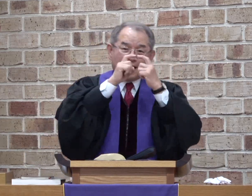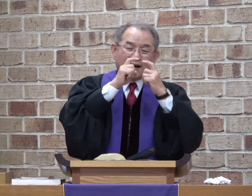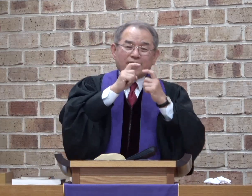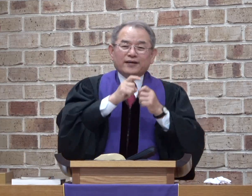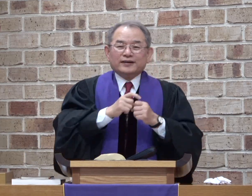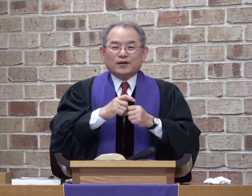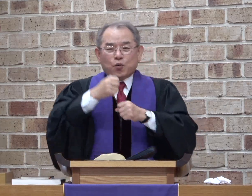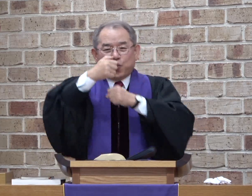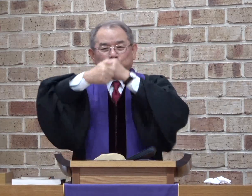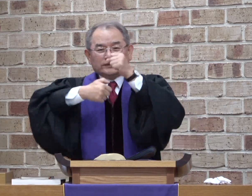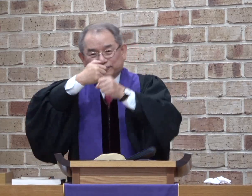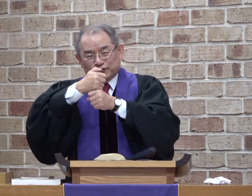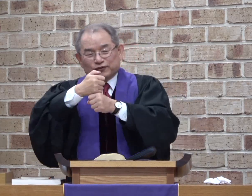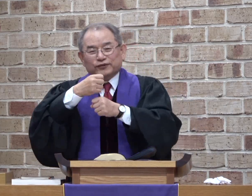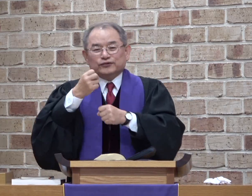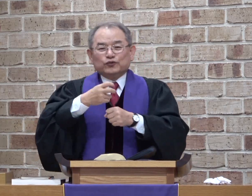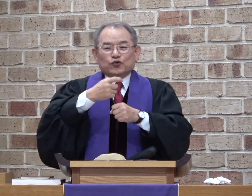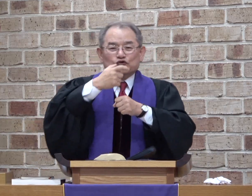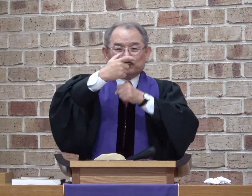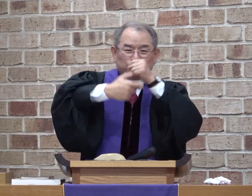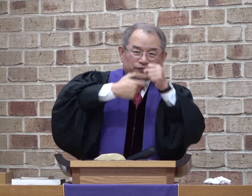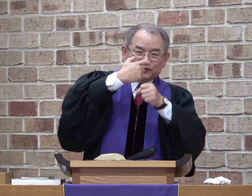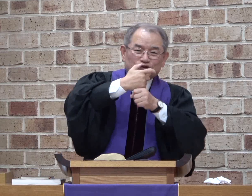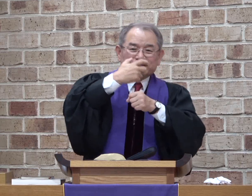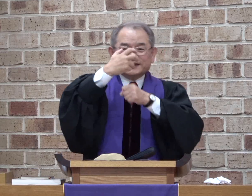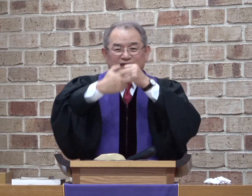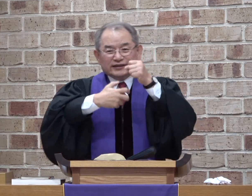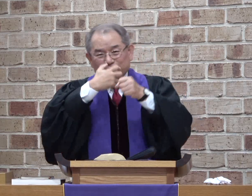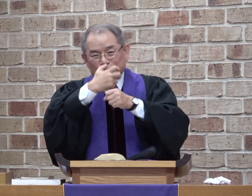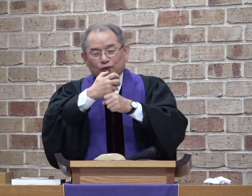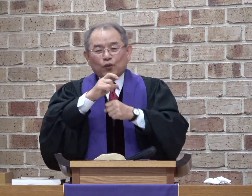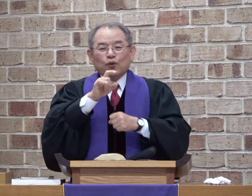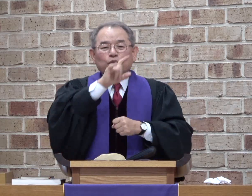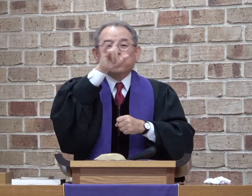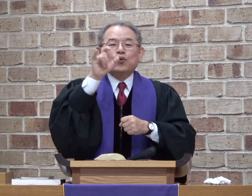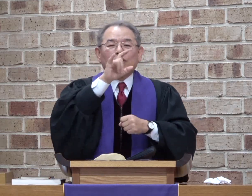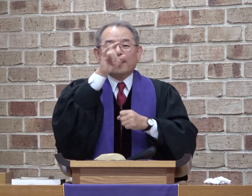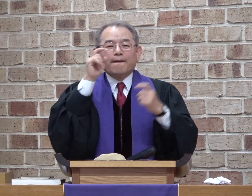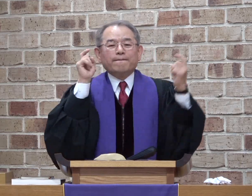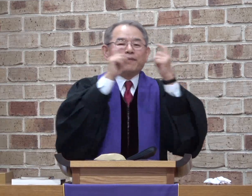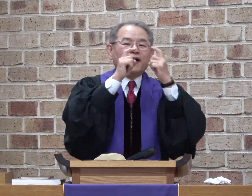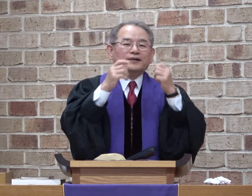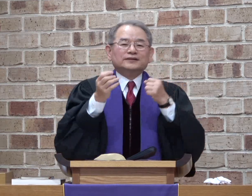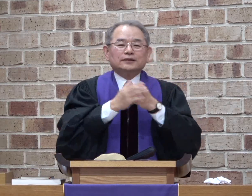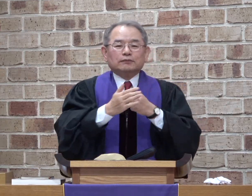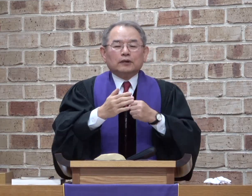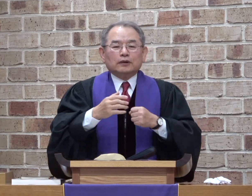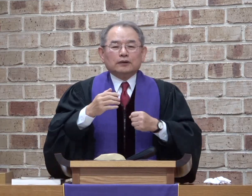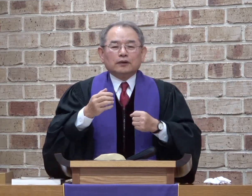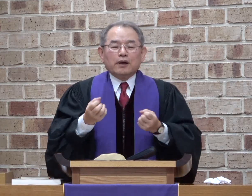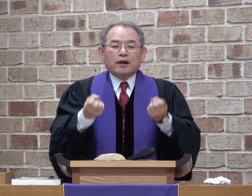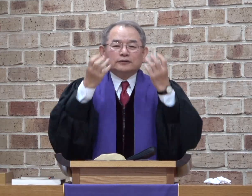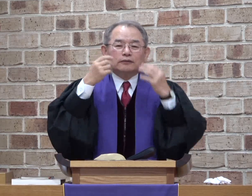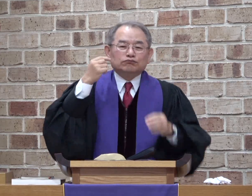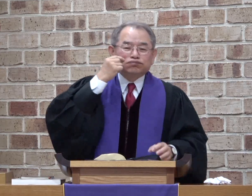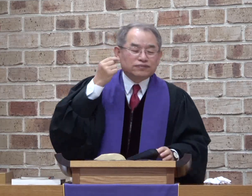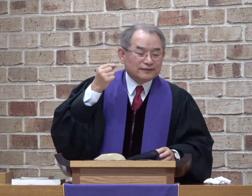청인교회 또 농인교회도 50년을 맞이한 그런